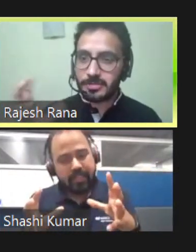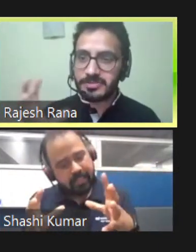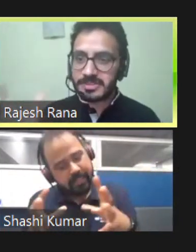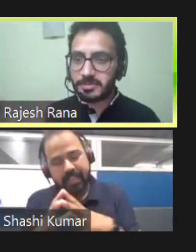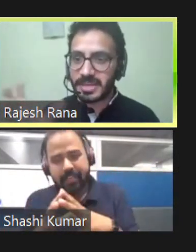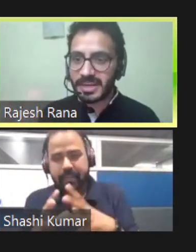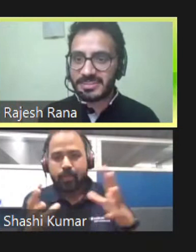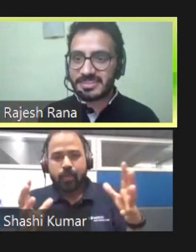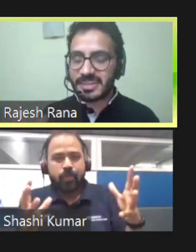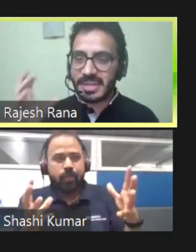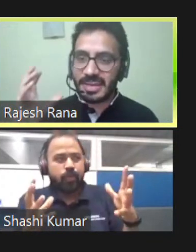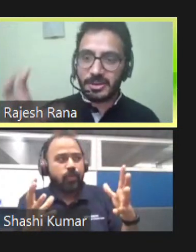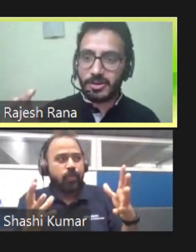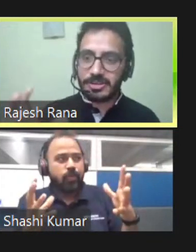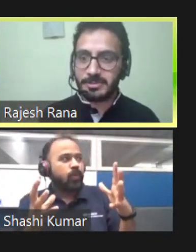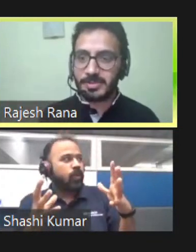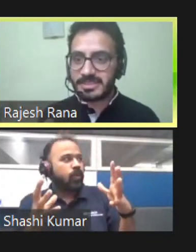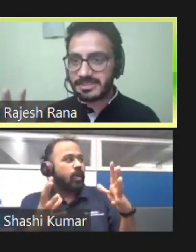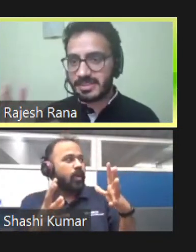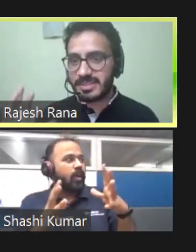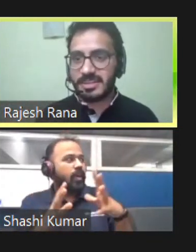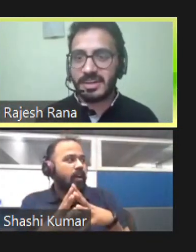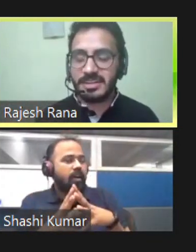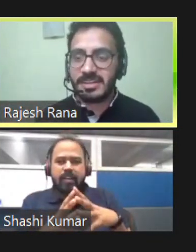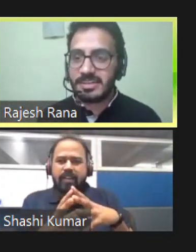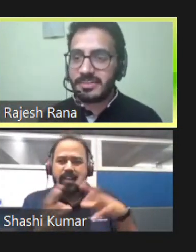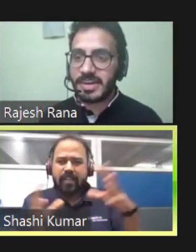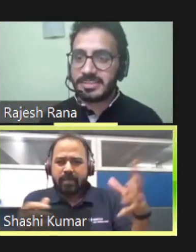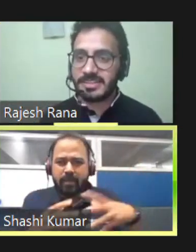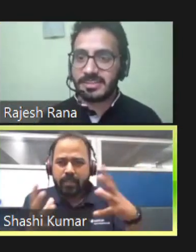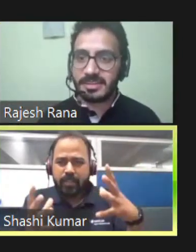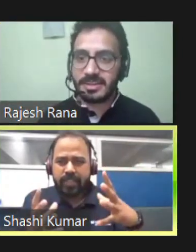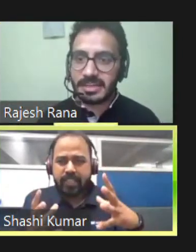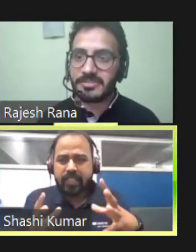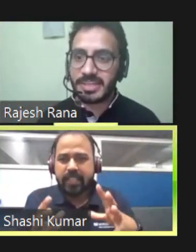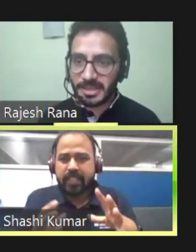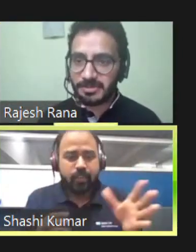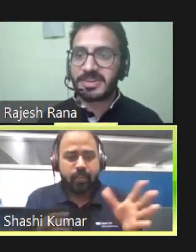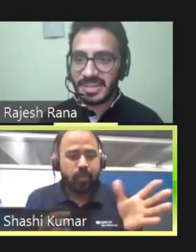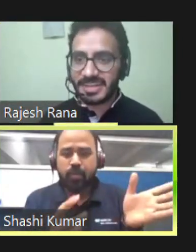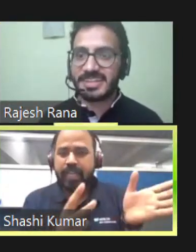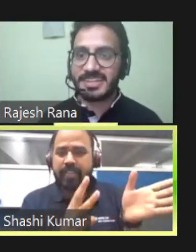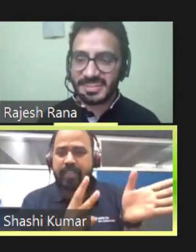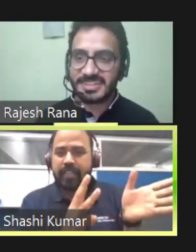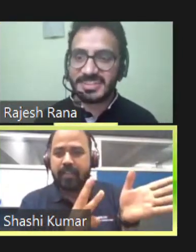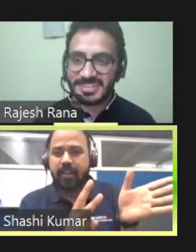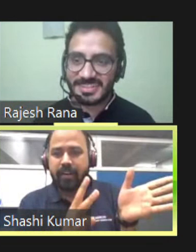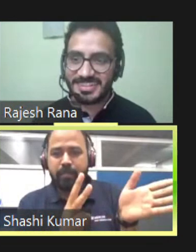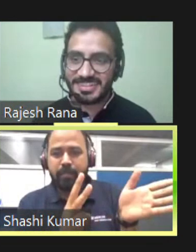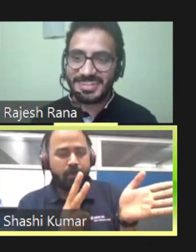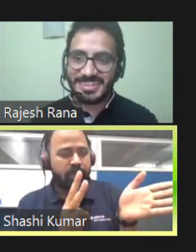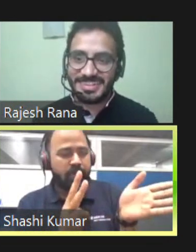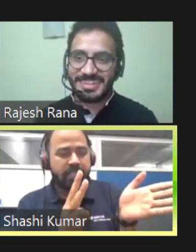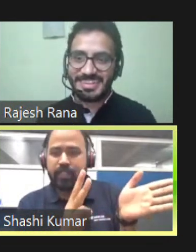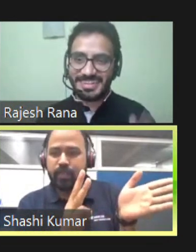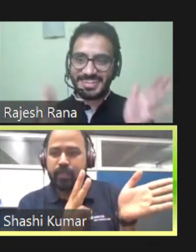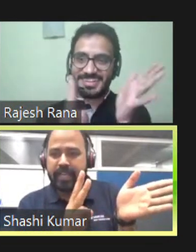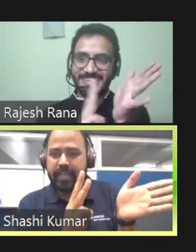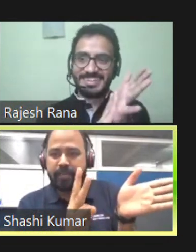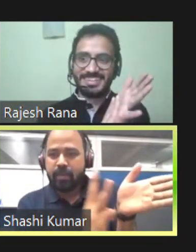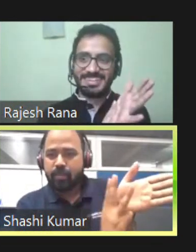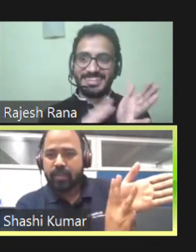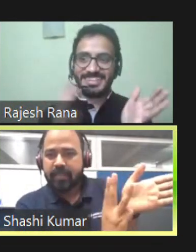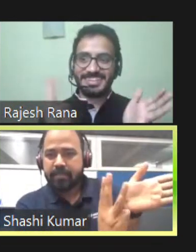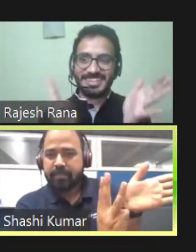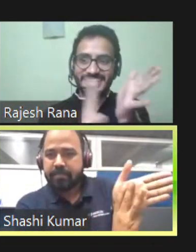personality, they observe some characteristic, and on that basis, they define and give the name, right? मोहित का जो साइन नेम है वो